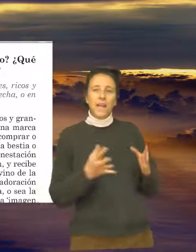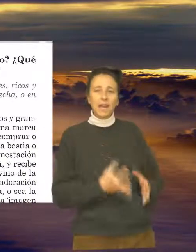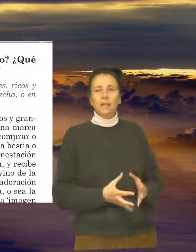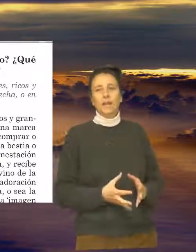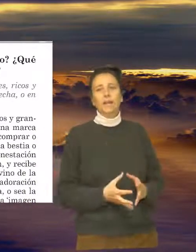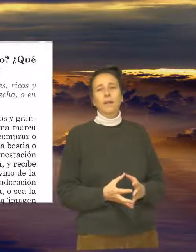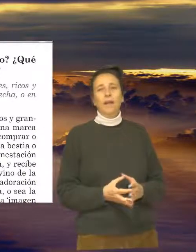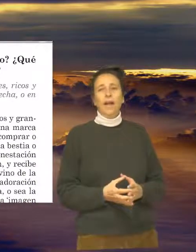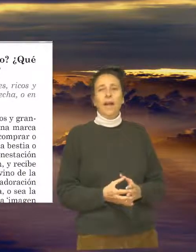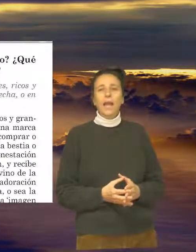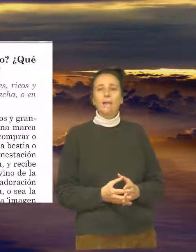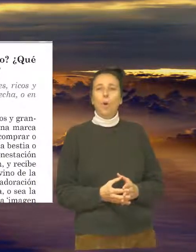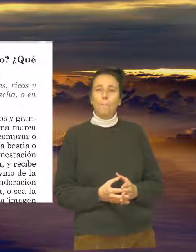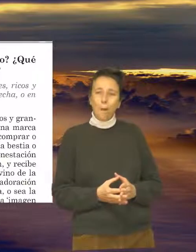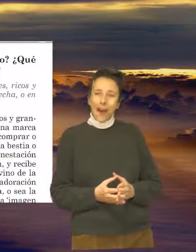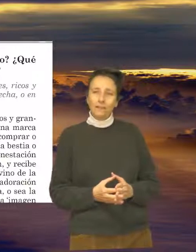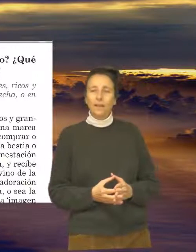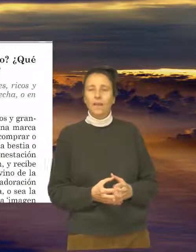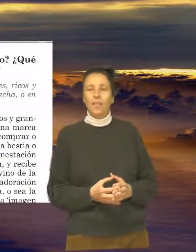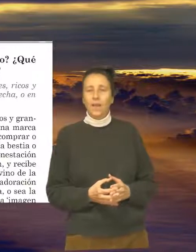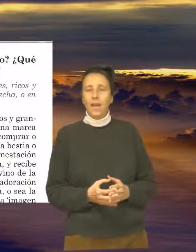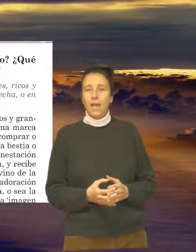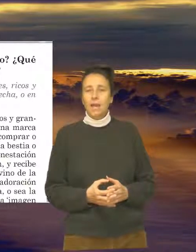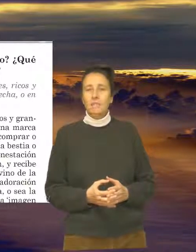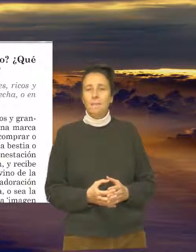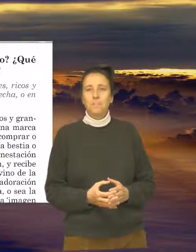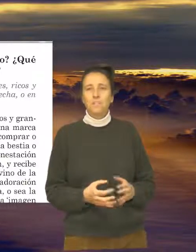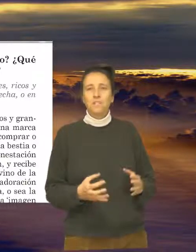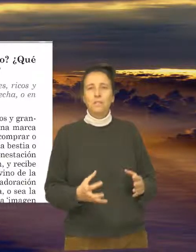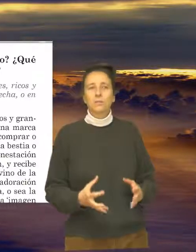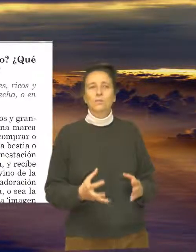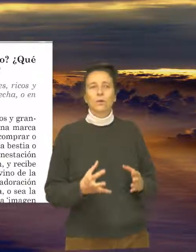se convierten en parte de